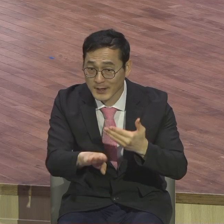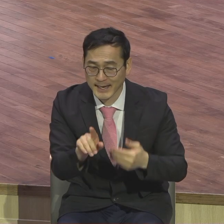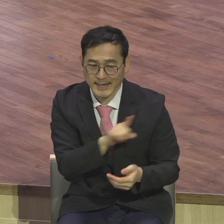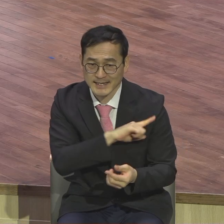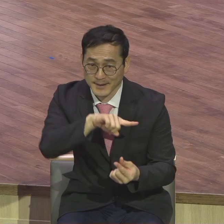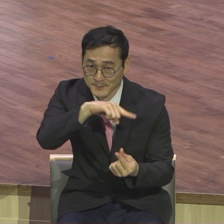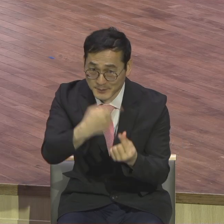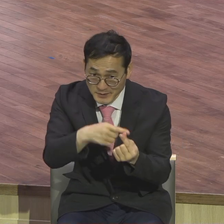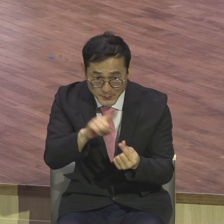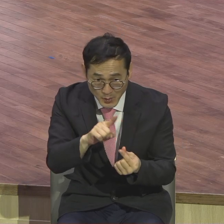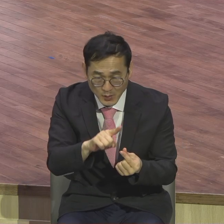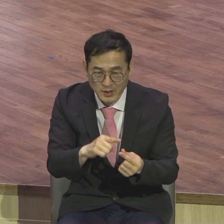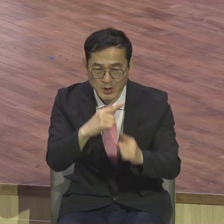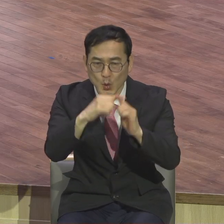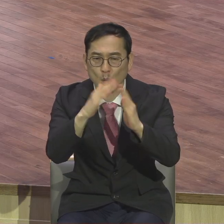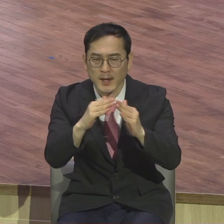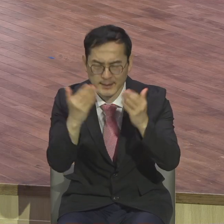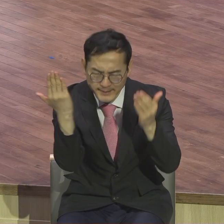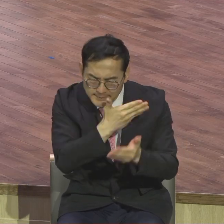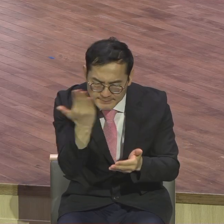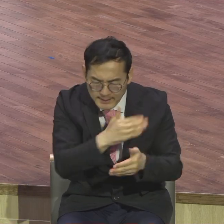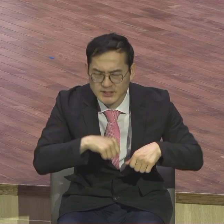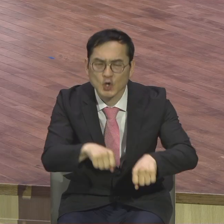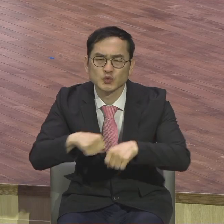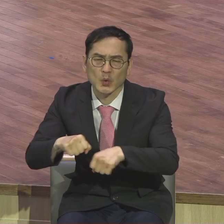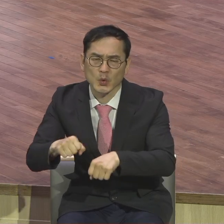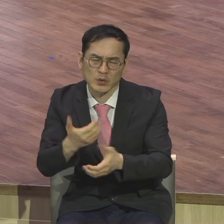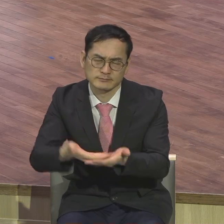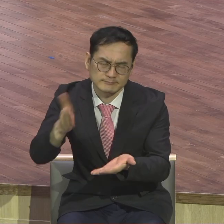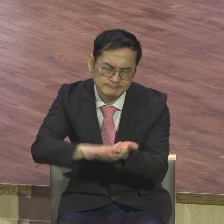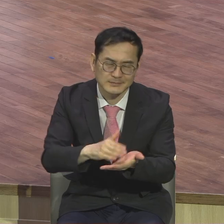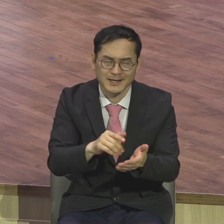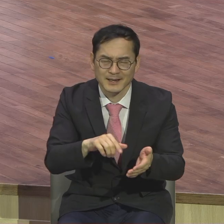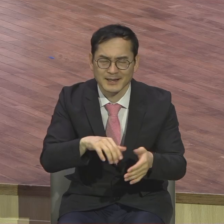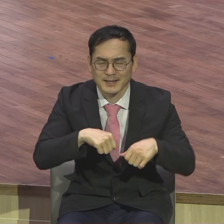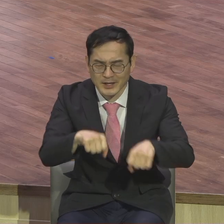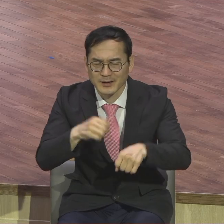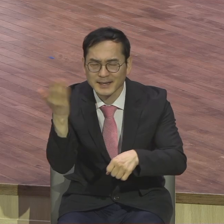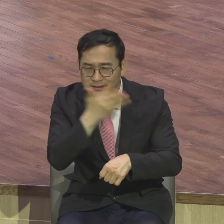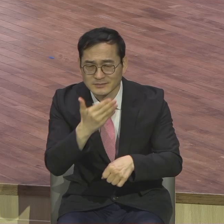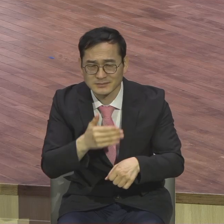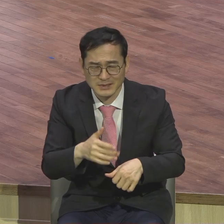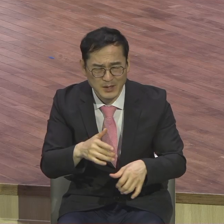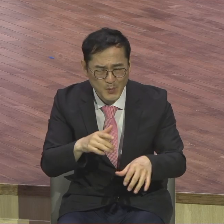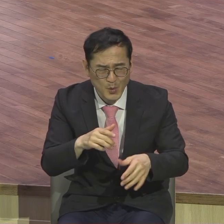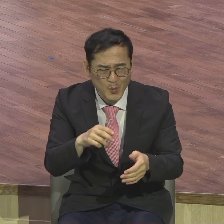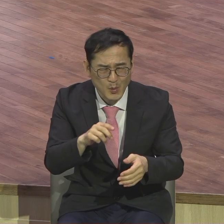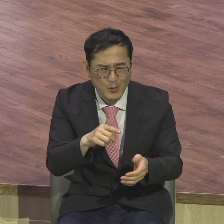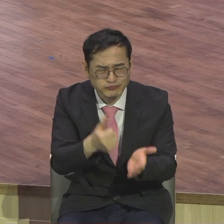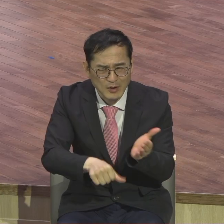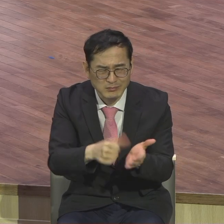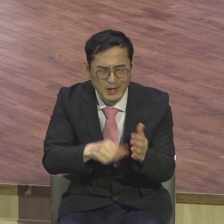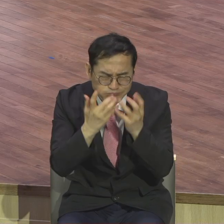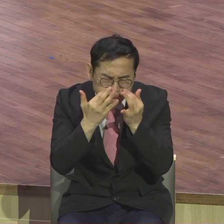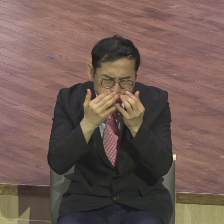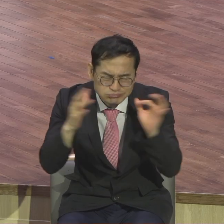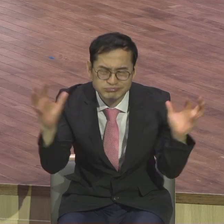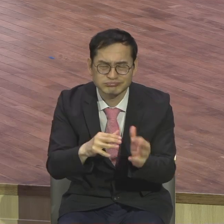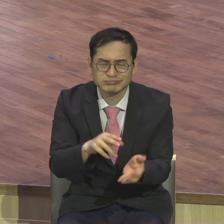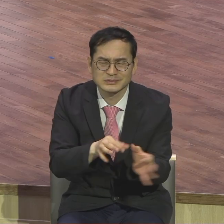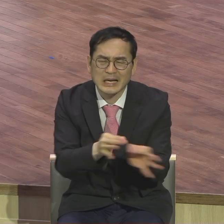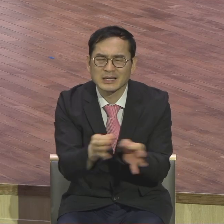성전을 깨끗하죠. 성전. 하나님의 집인 이 성전, 성전을 깨끗하게 하시는, 다시 말하면